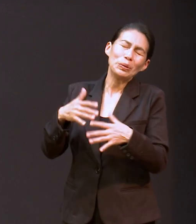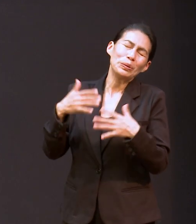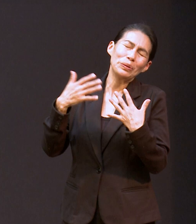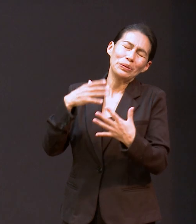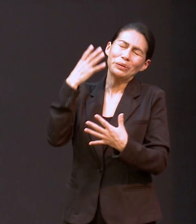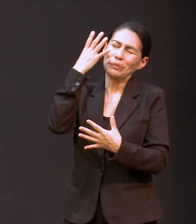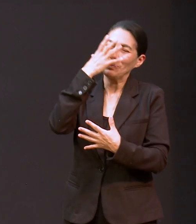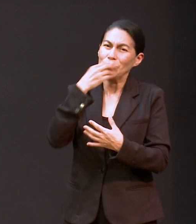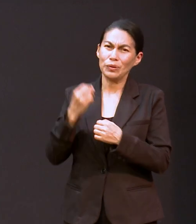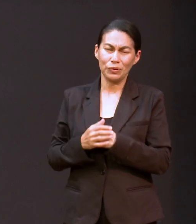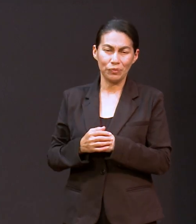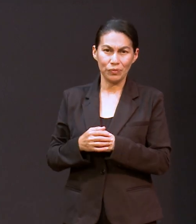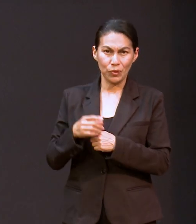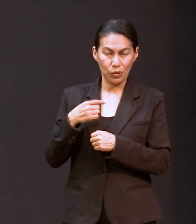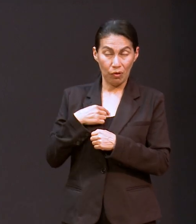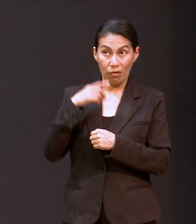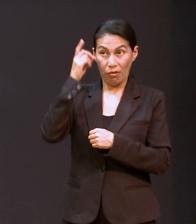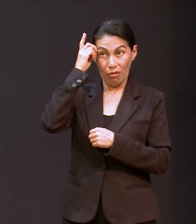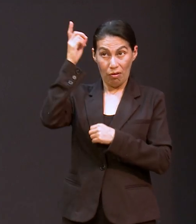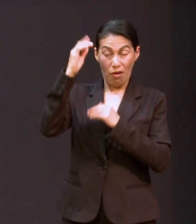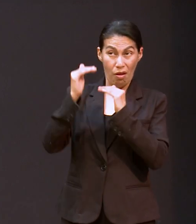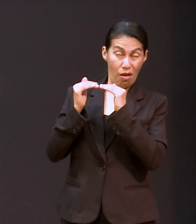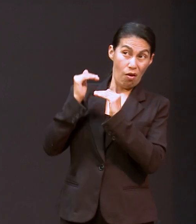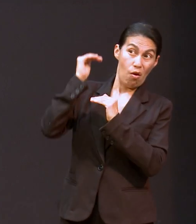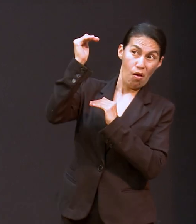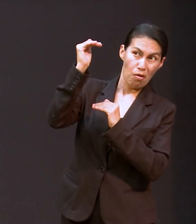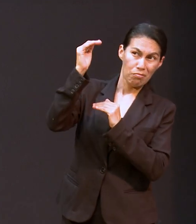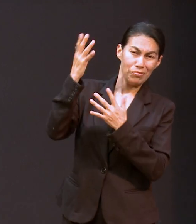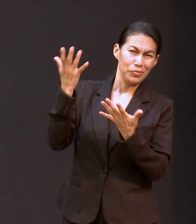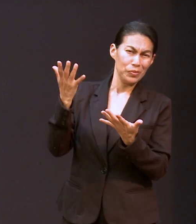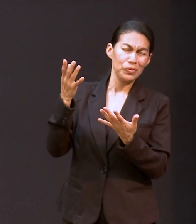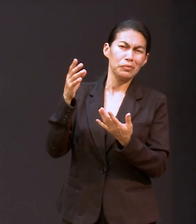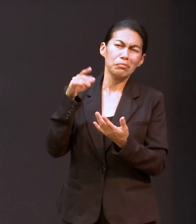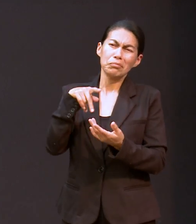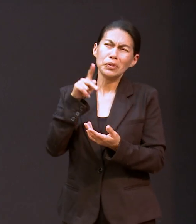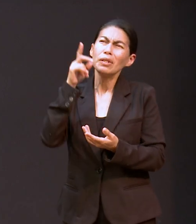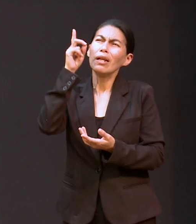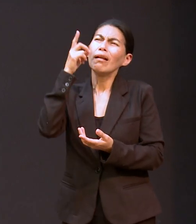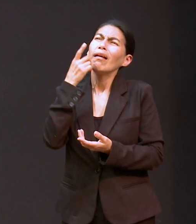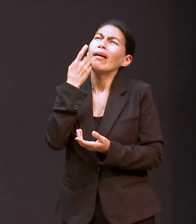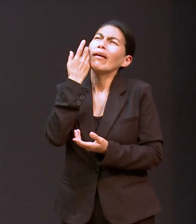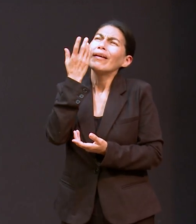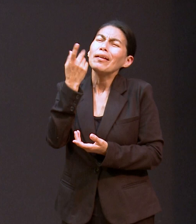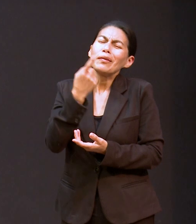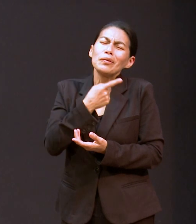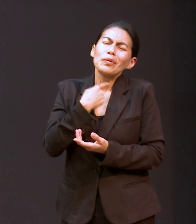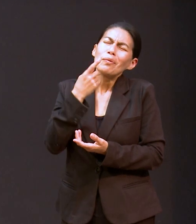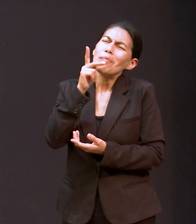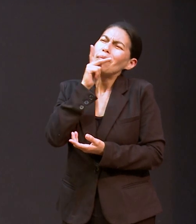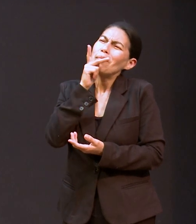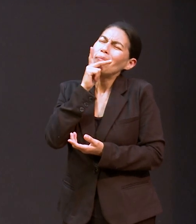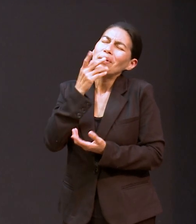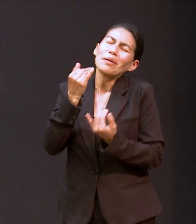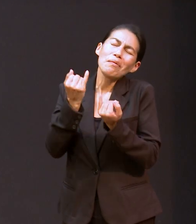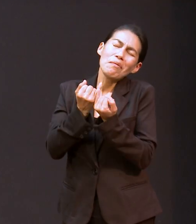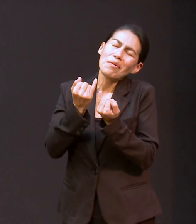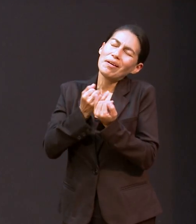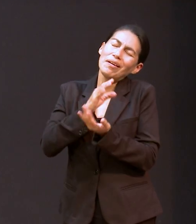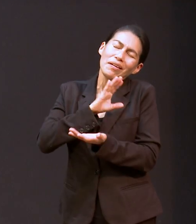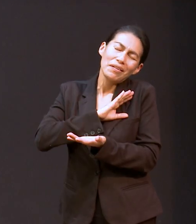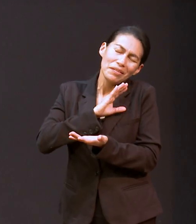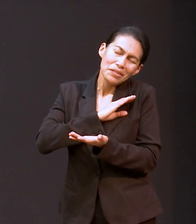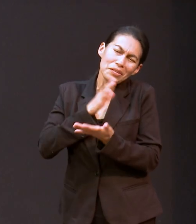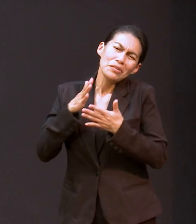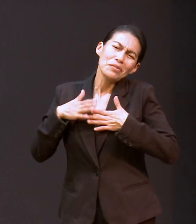no tenemos que llamarlo Dios o maravilloso él nos quiere que lo que le hablemos a él como si fuera nuestro